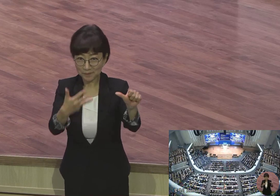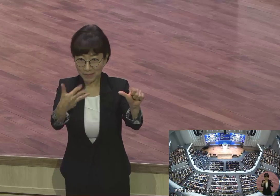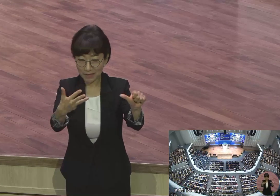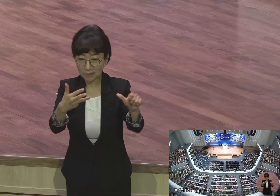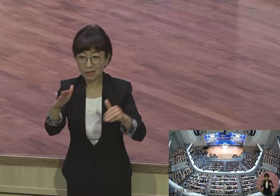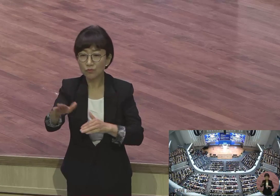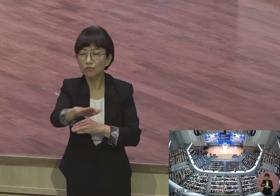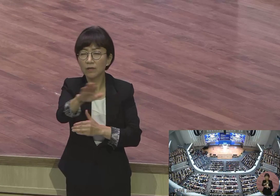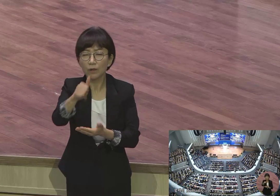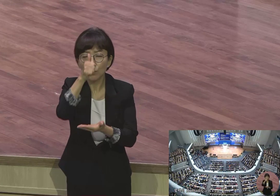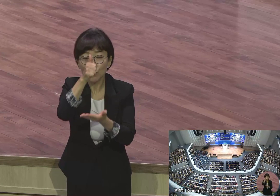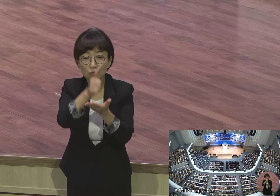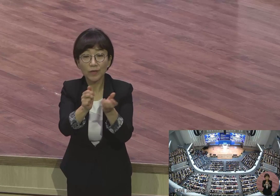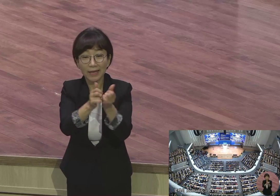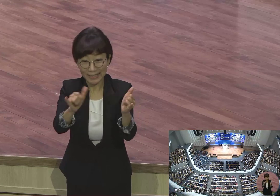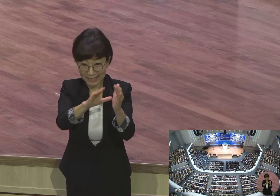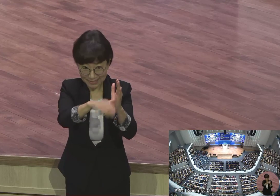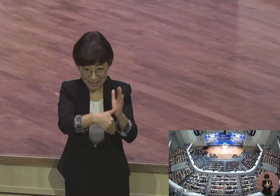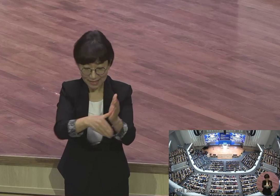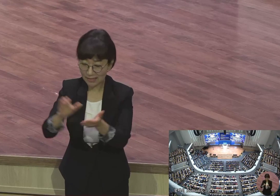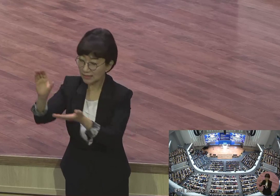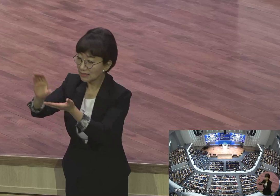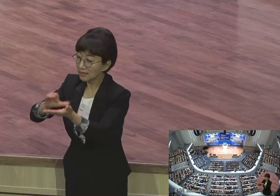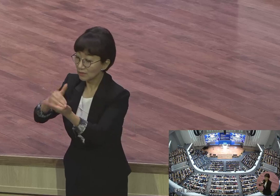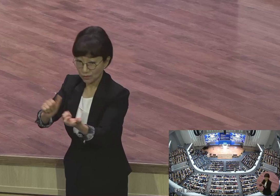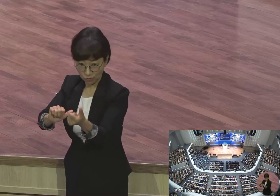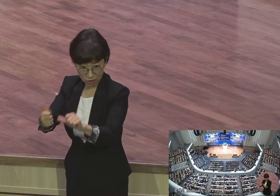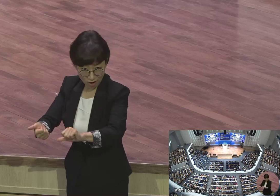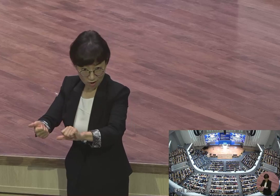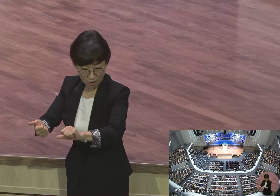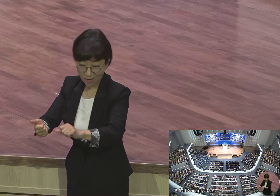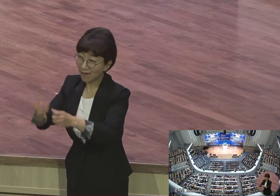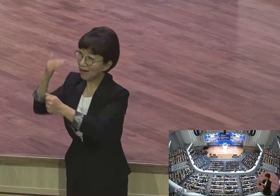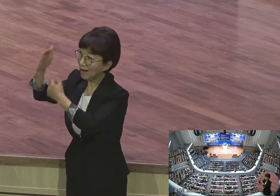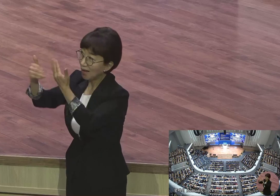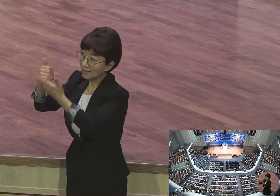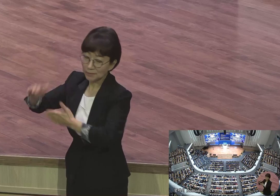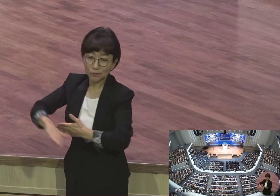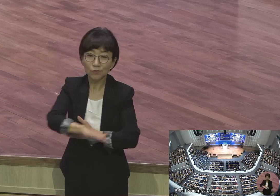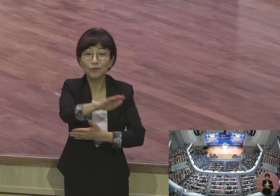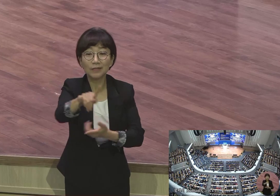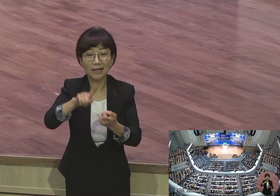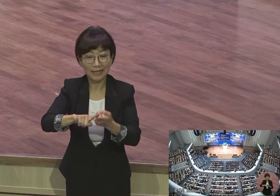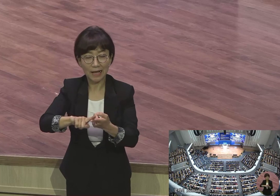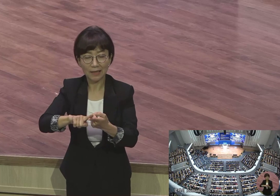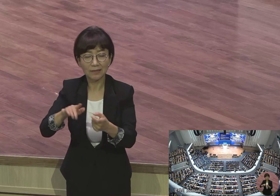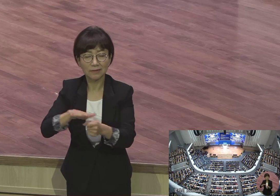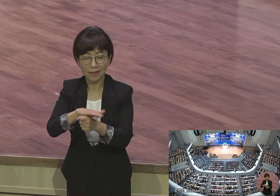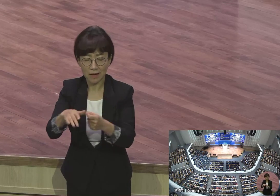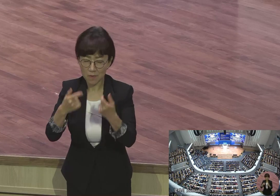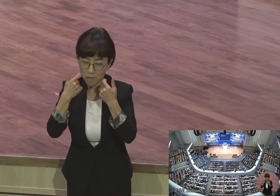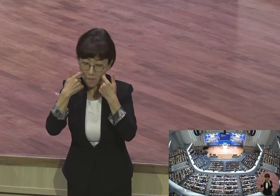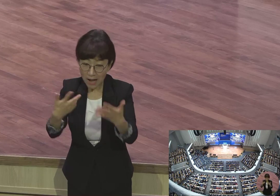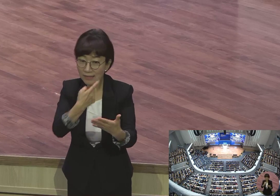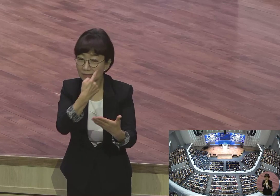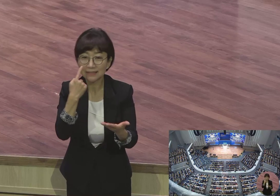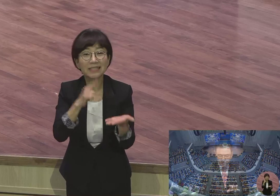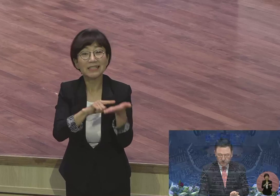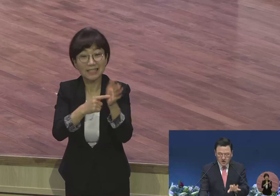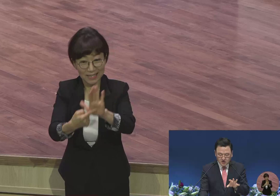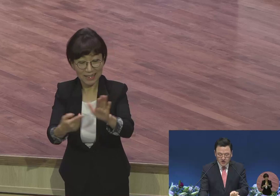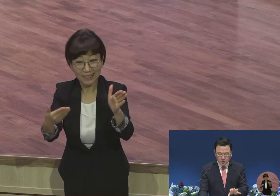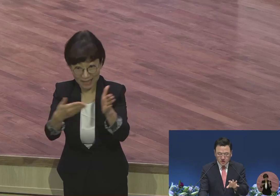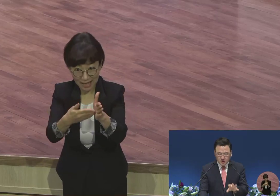때 그리스도께서 우리를 위하여 죽으심으로 하나님께서 우리에 대한 자기의 사랑을 확증하셨느니라. 성경에 의하면